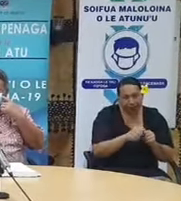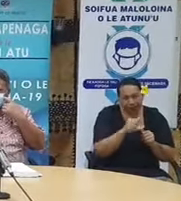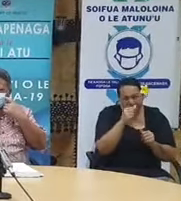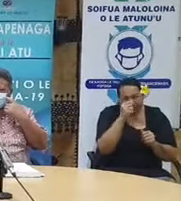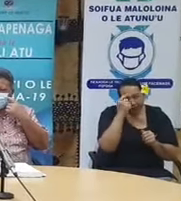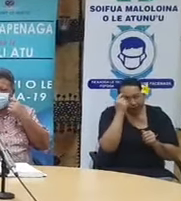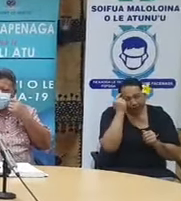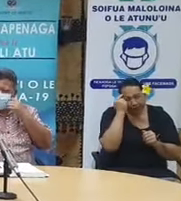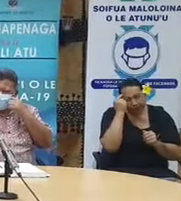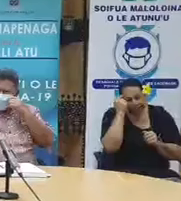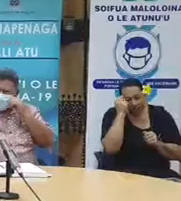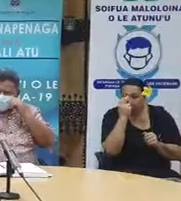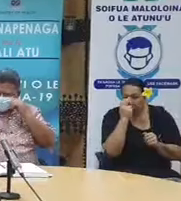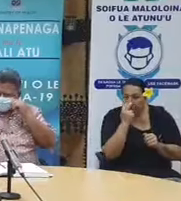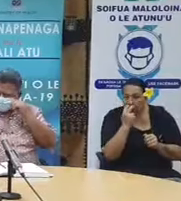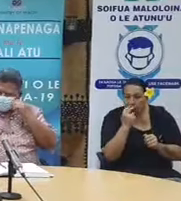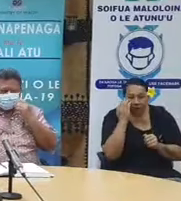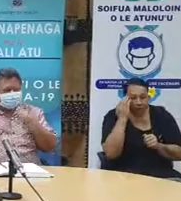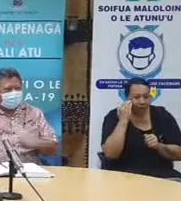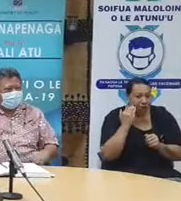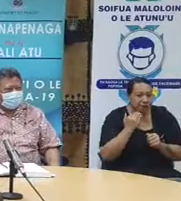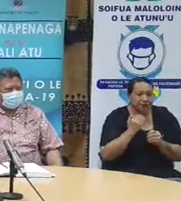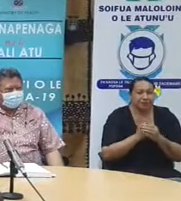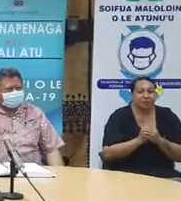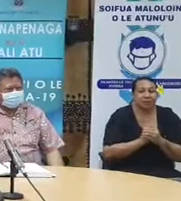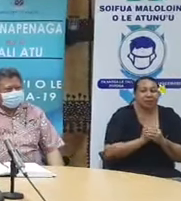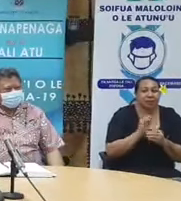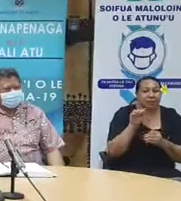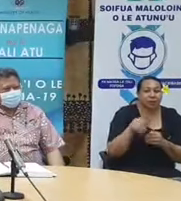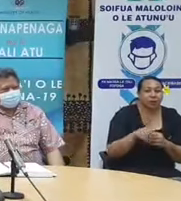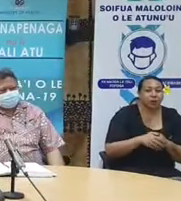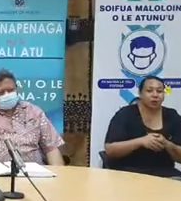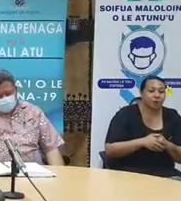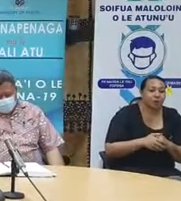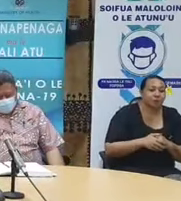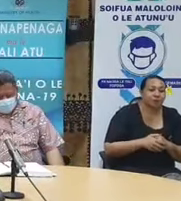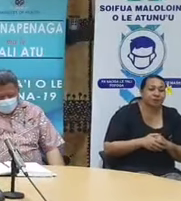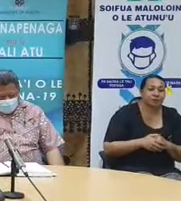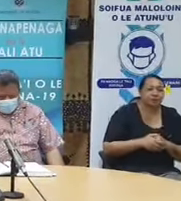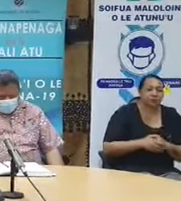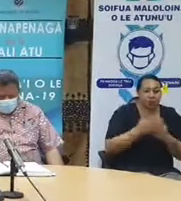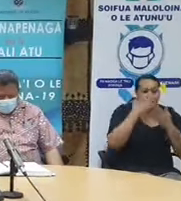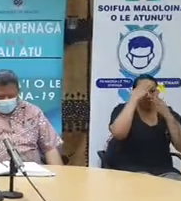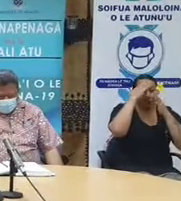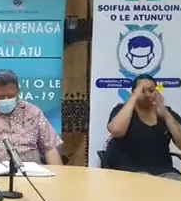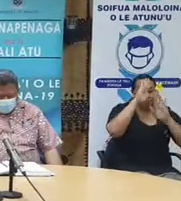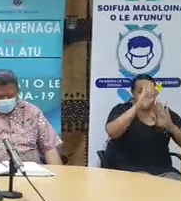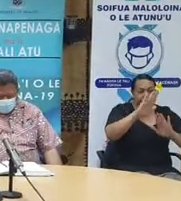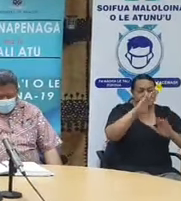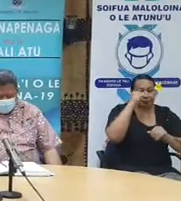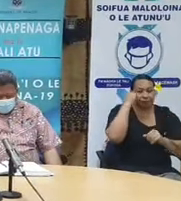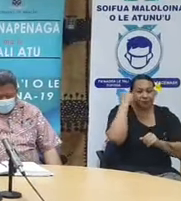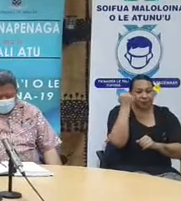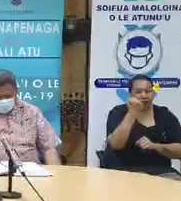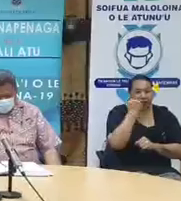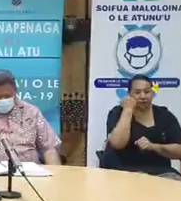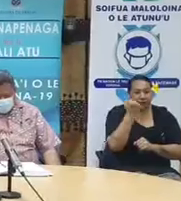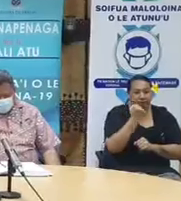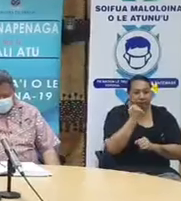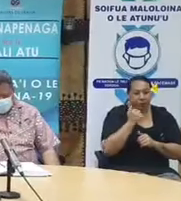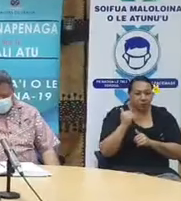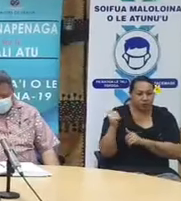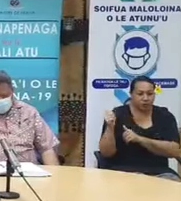o nei lo ma tu o lo o i kolo o lo i fali ia fa manuel ta po ina sa mo a ngale le i fo